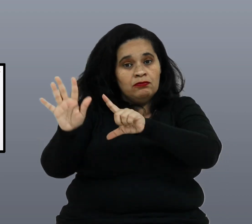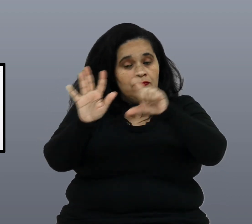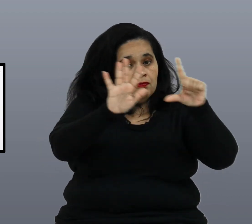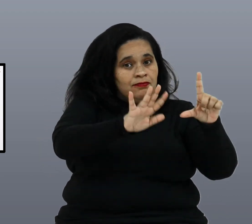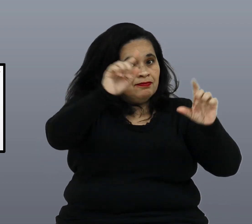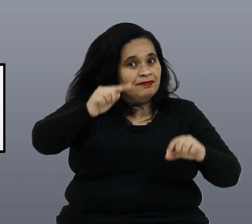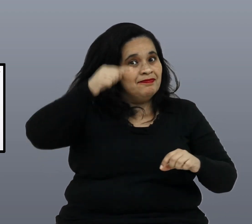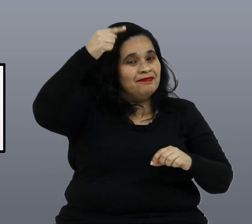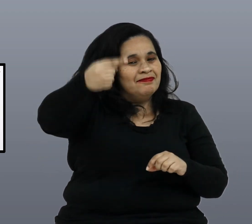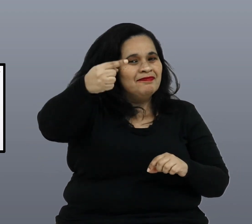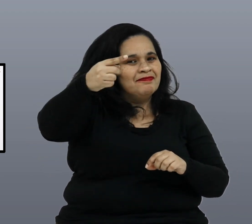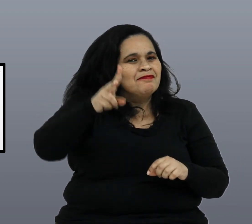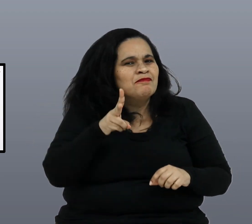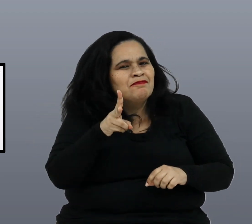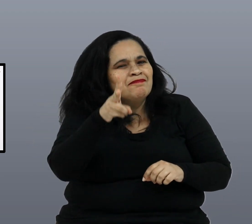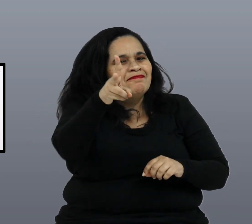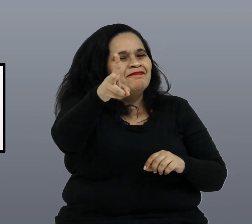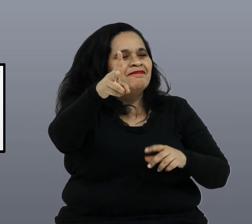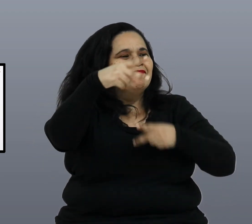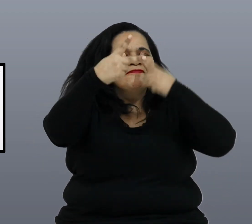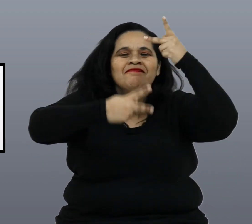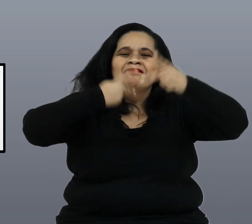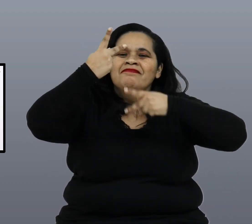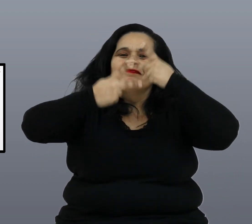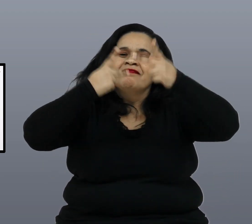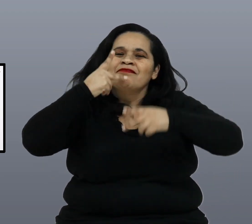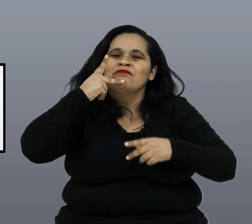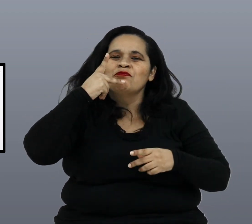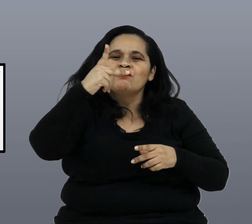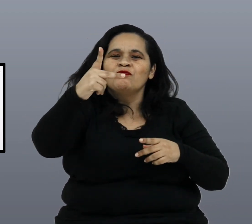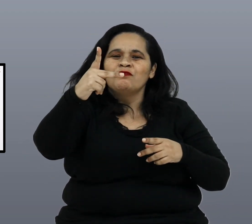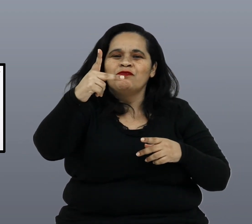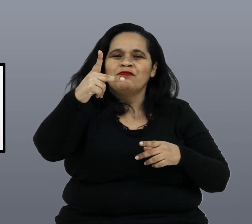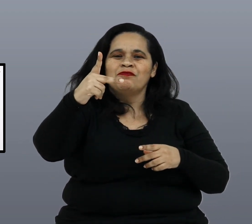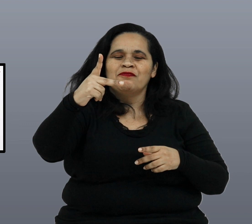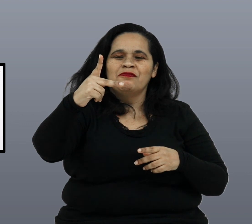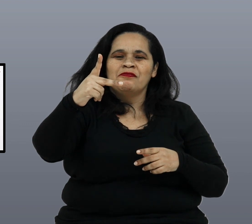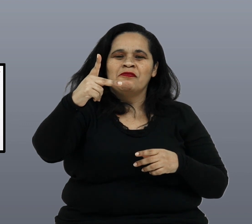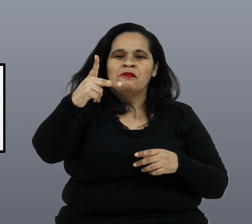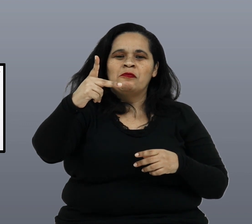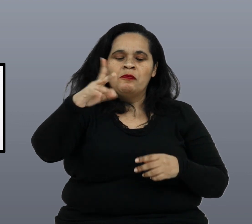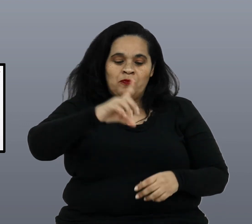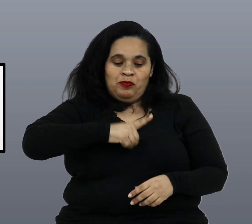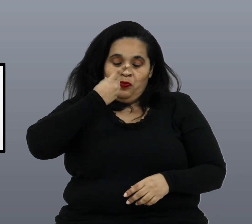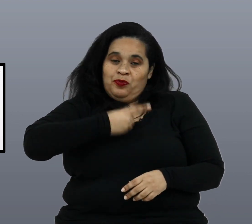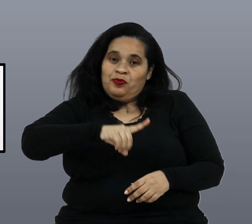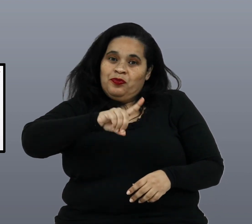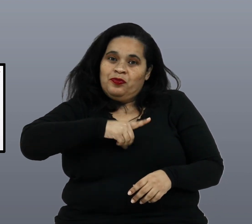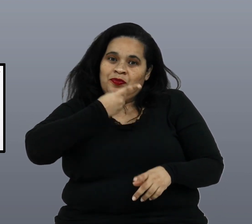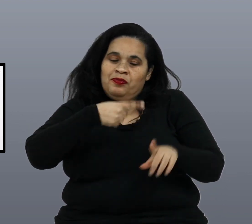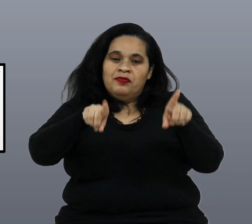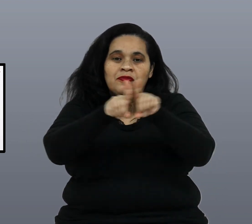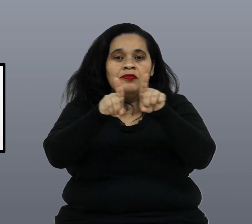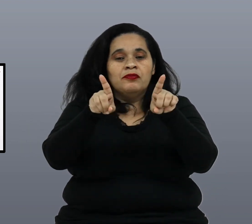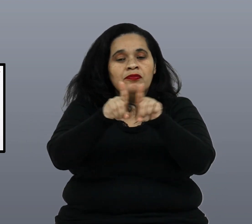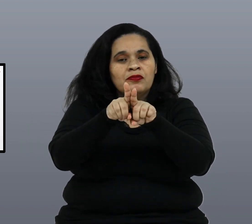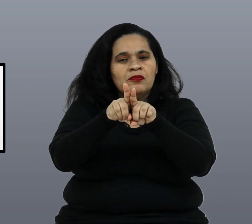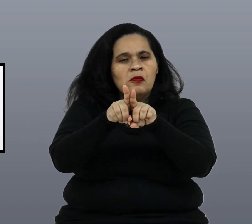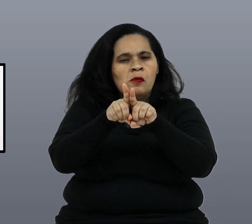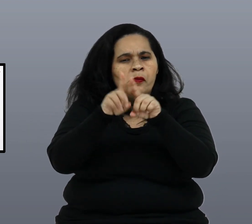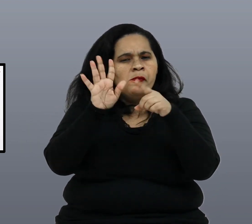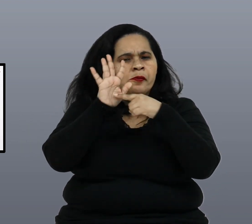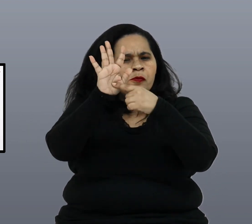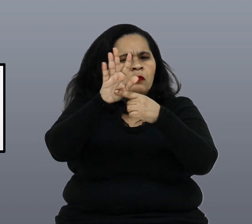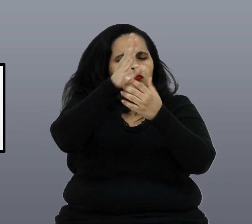continuar falando sobre as profecias do livro do profeta Daniel e falaremos especificamente da profecia que